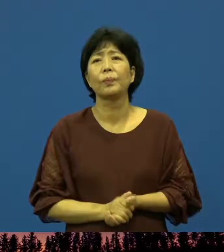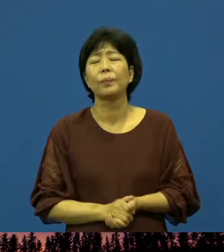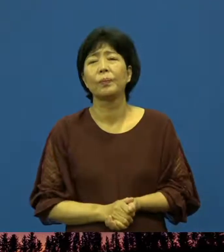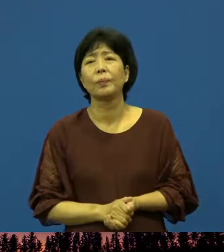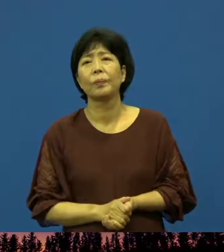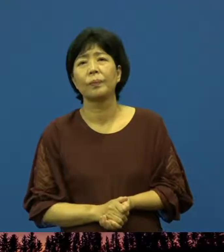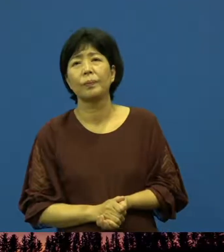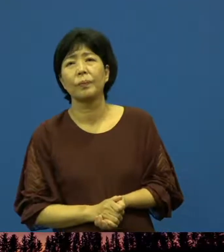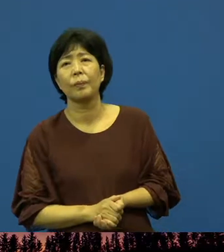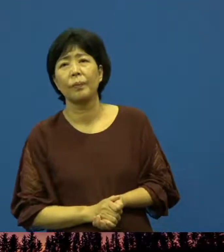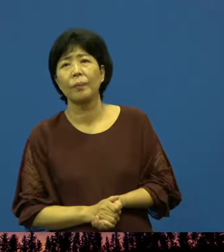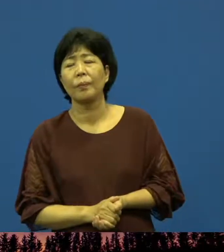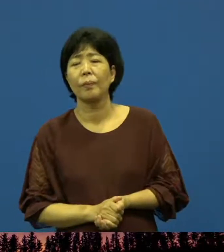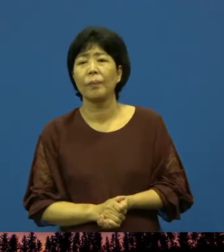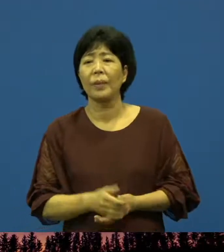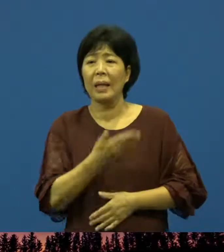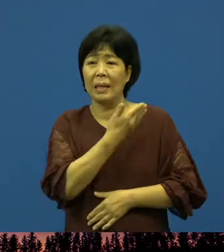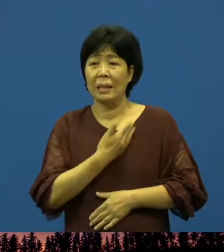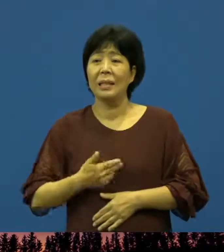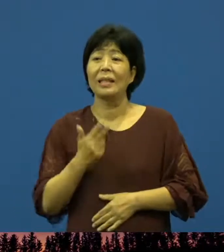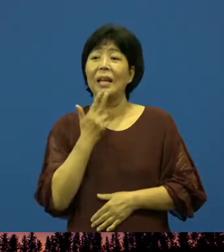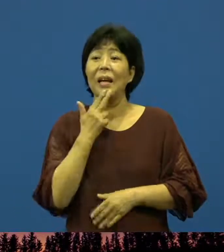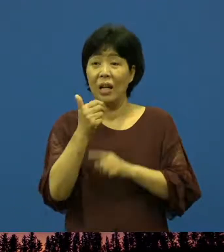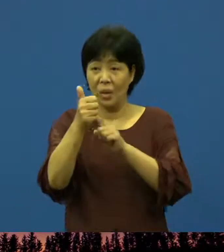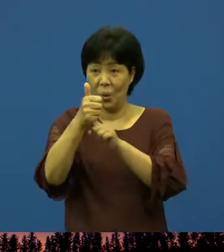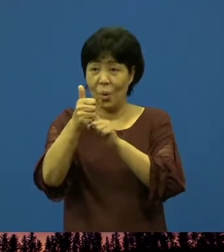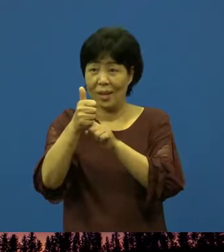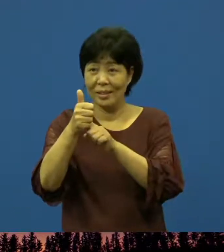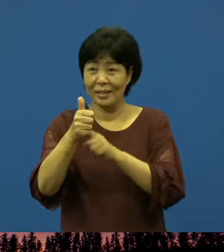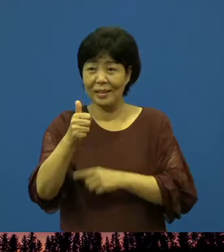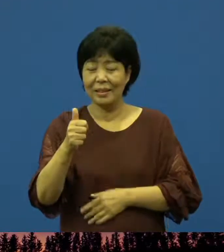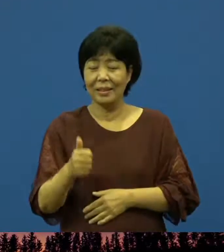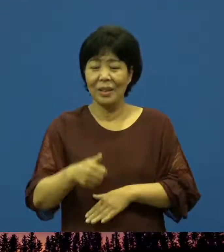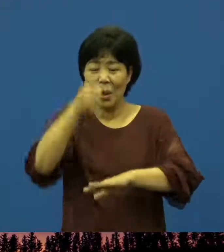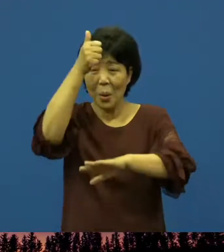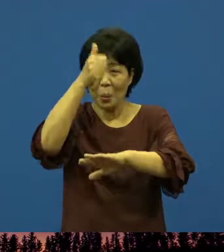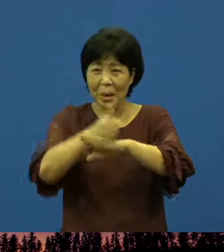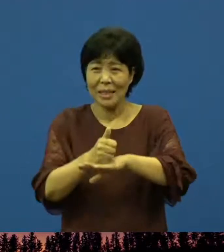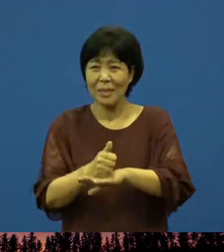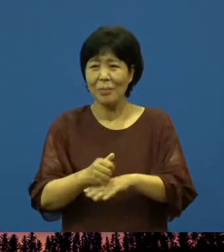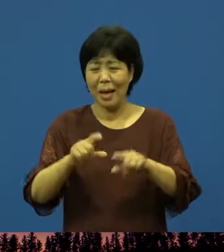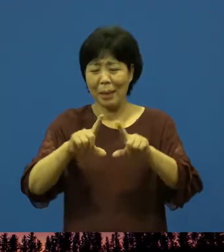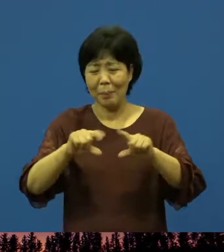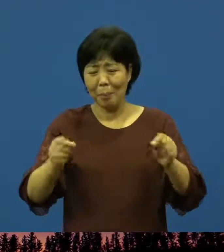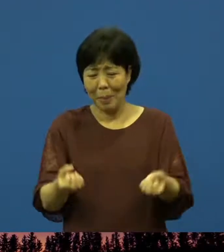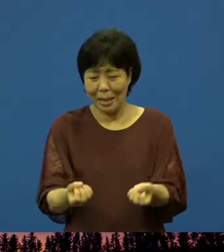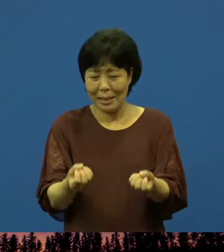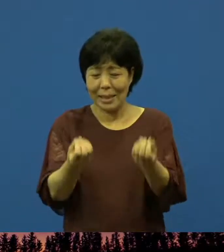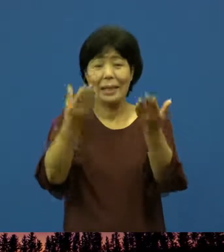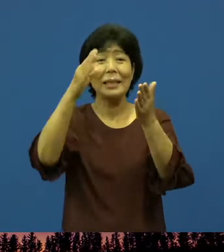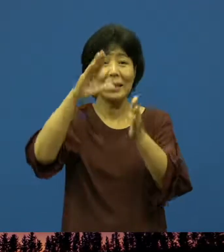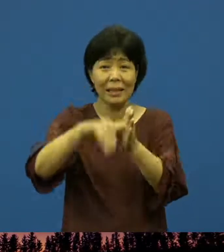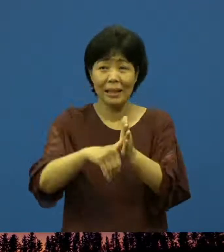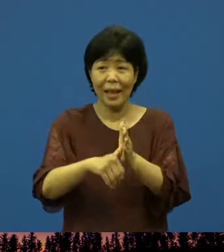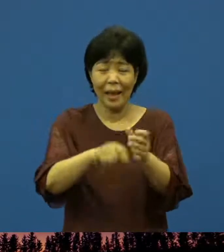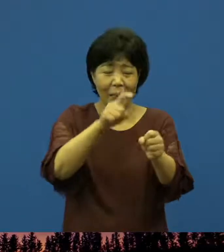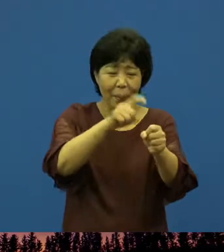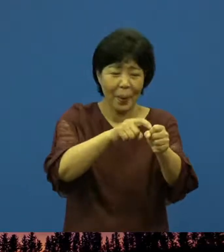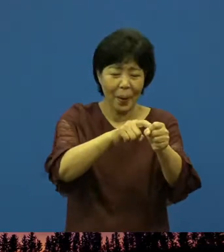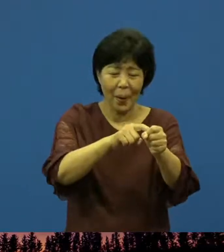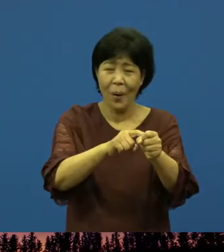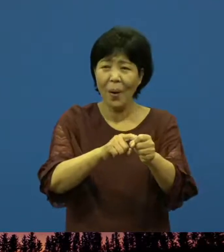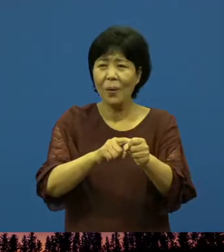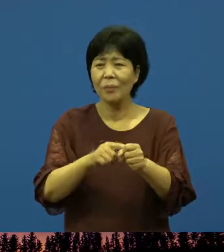요한은 제자로서 예수님의 최후의 만찬 자리에 주님이 베푸신 떡과